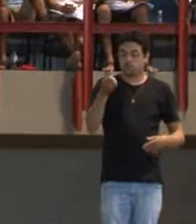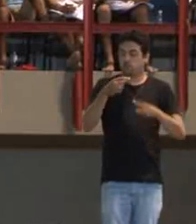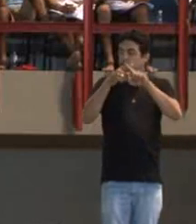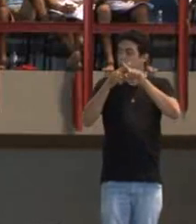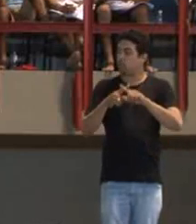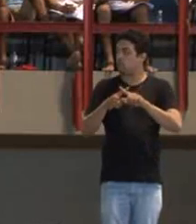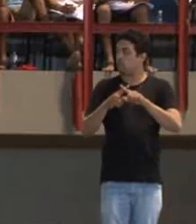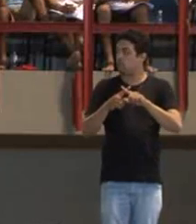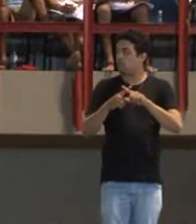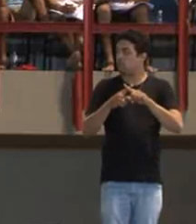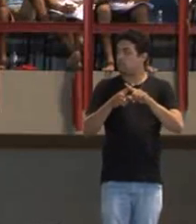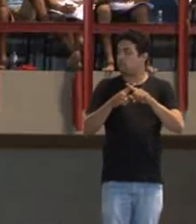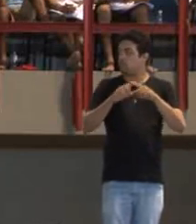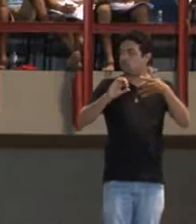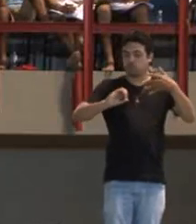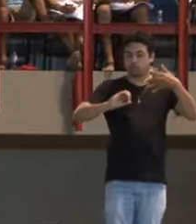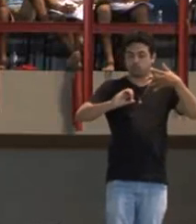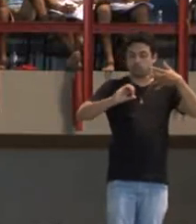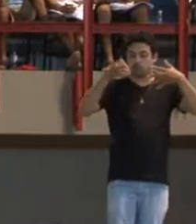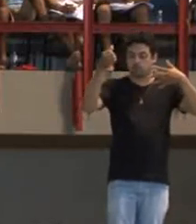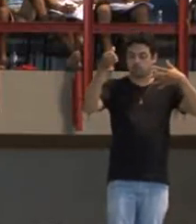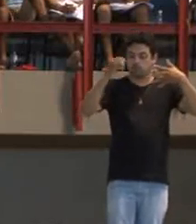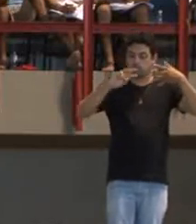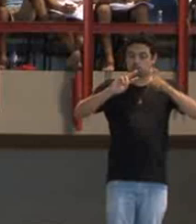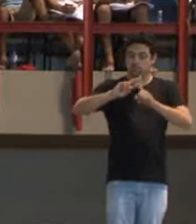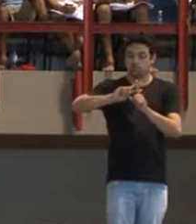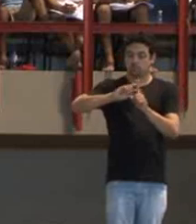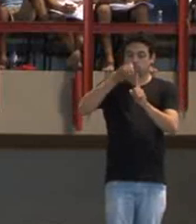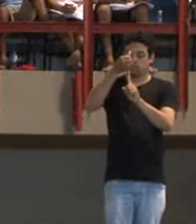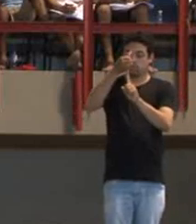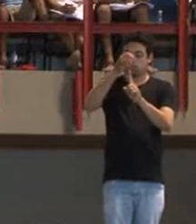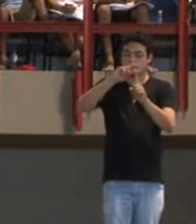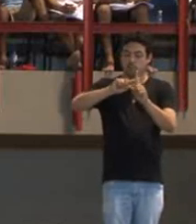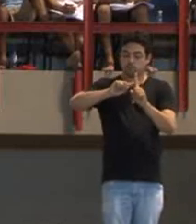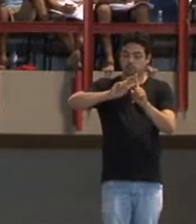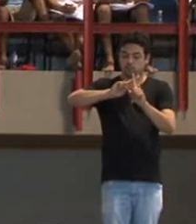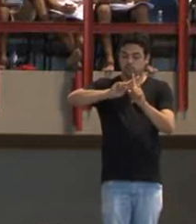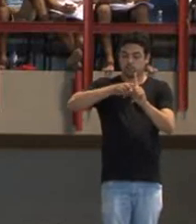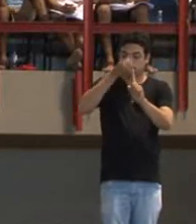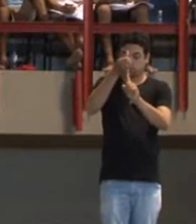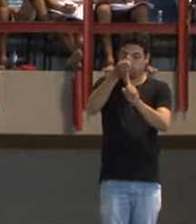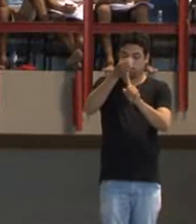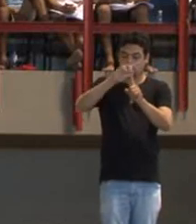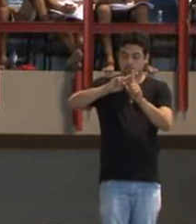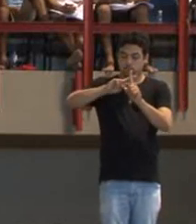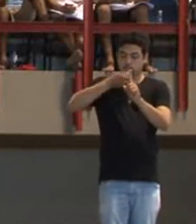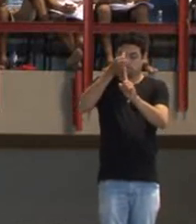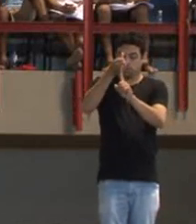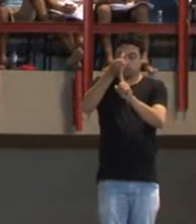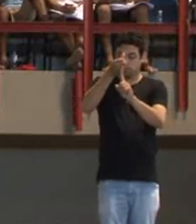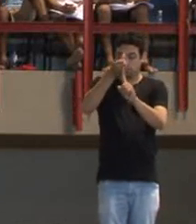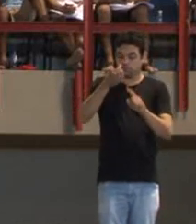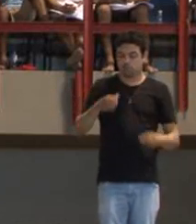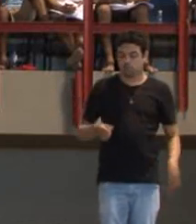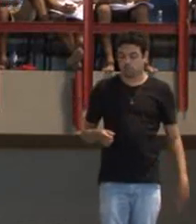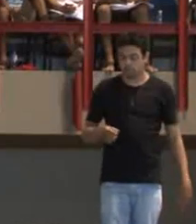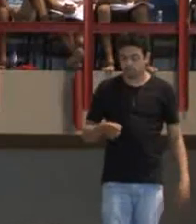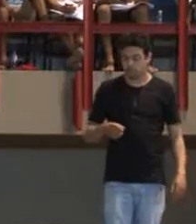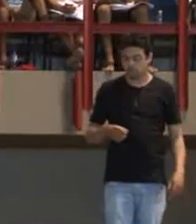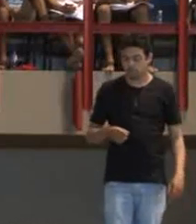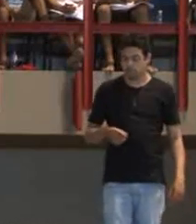Fábio? Sextuplo. É assim que fala, né? Dobro, triplo, quádruplo, quíntuplo e 6. Multiplicado por 6, todo mundo